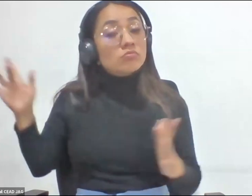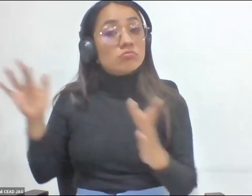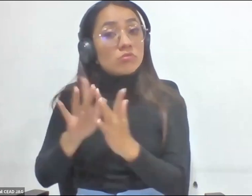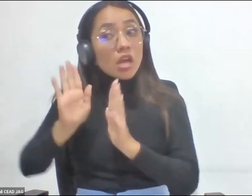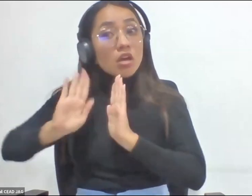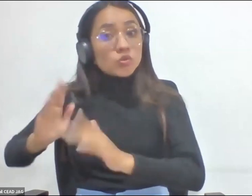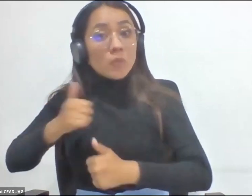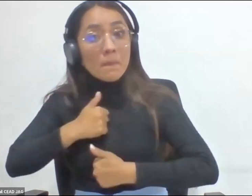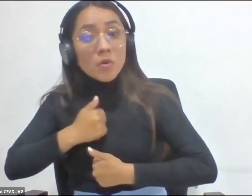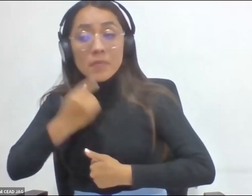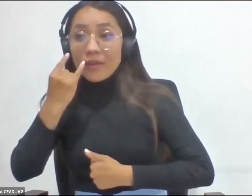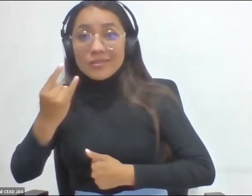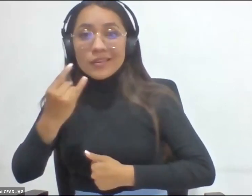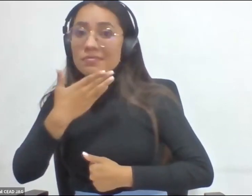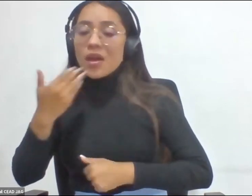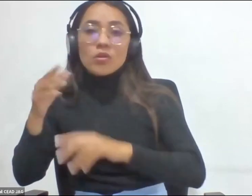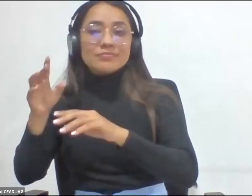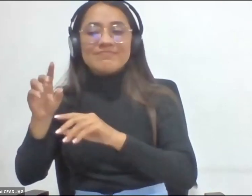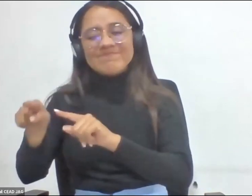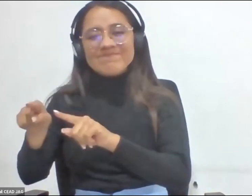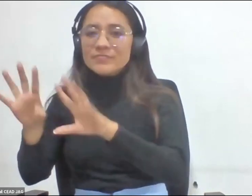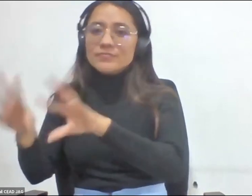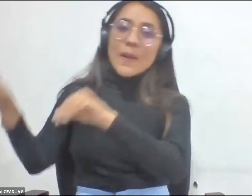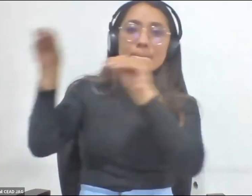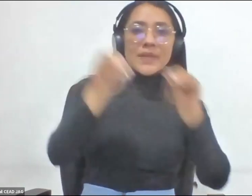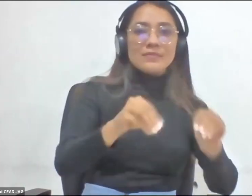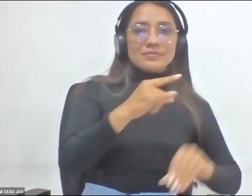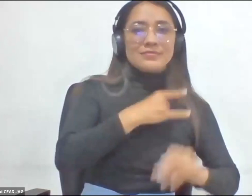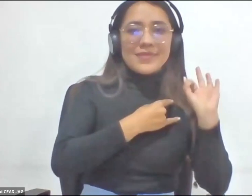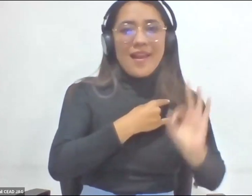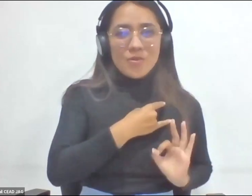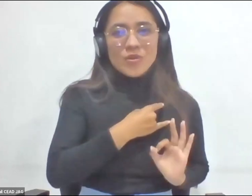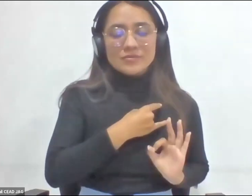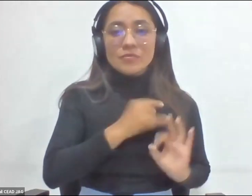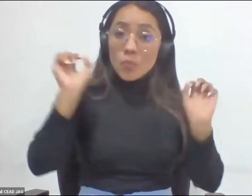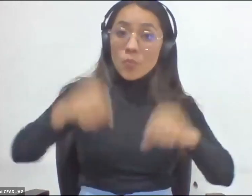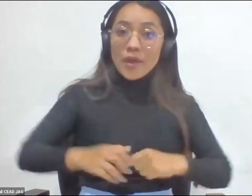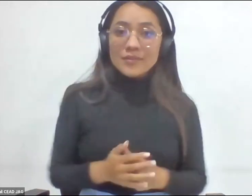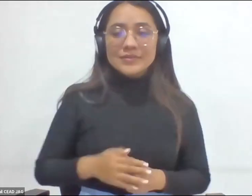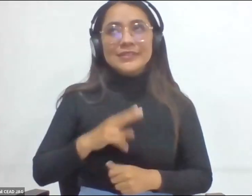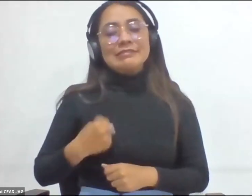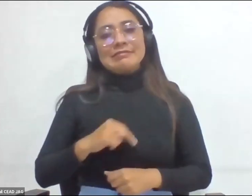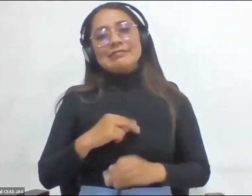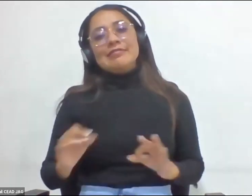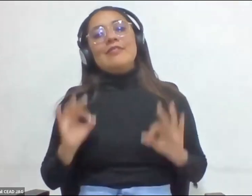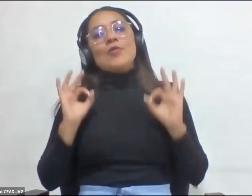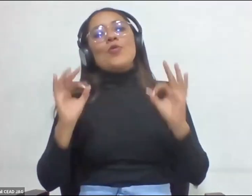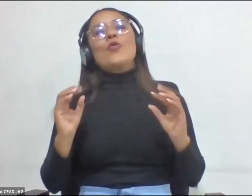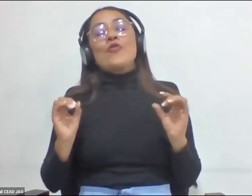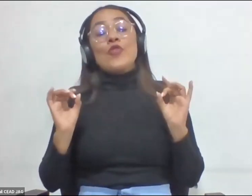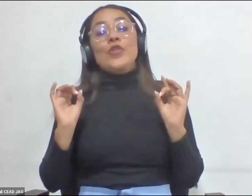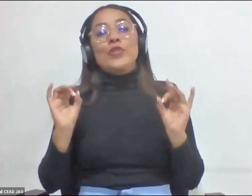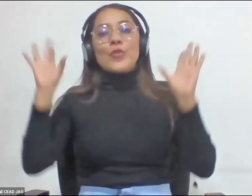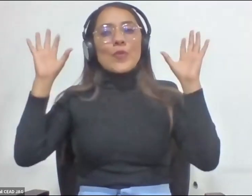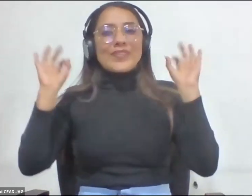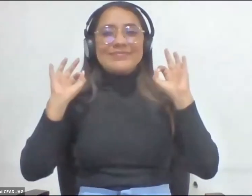particular de irse de la Universidad o de llegar tenemos la fortuna y la bendición de que recibimos